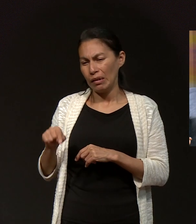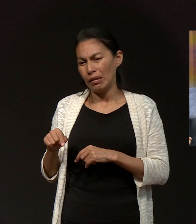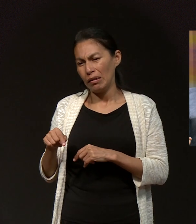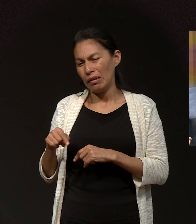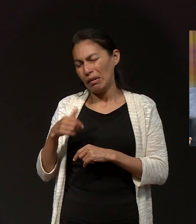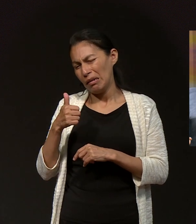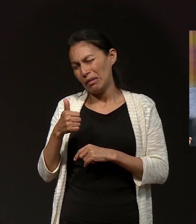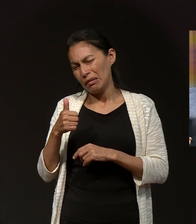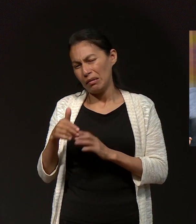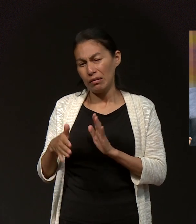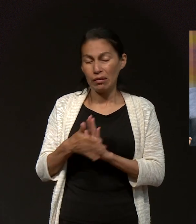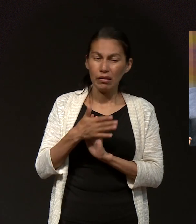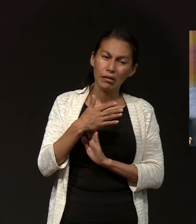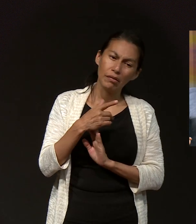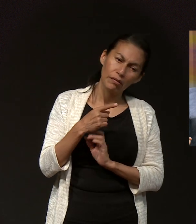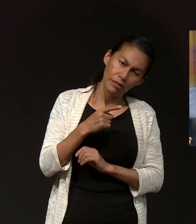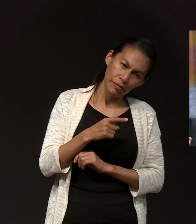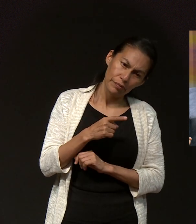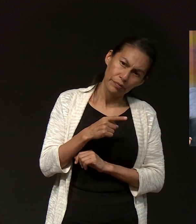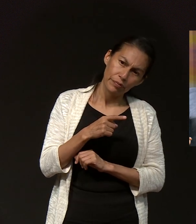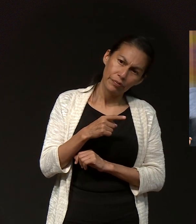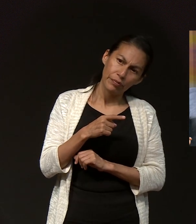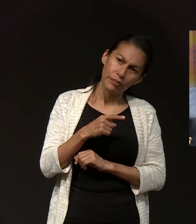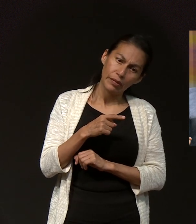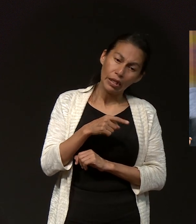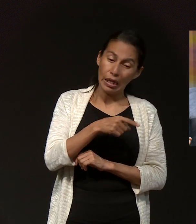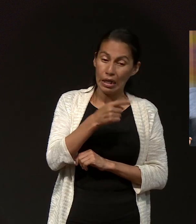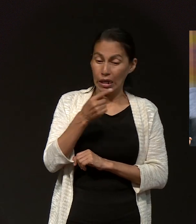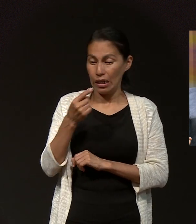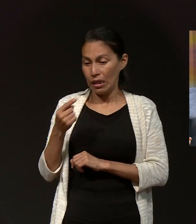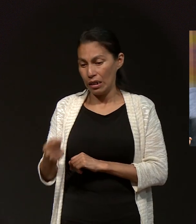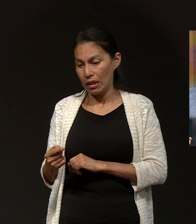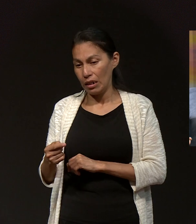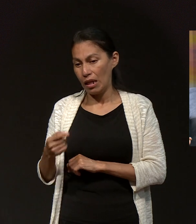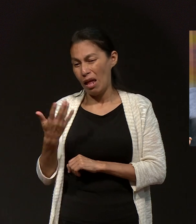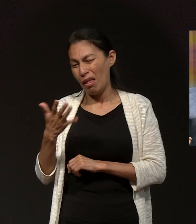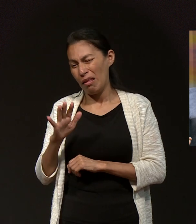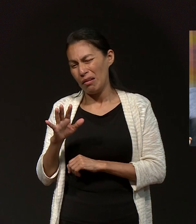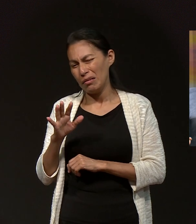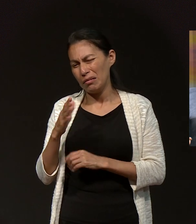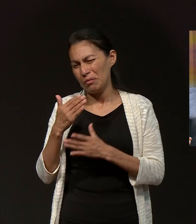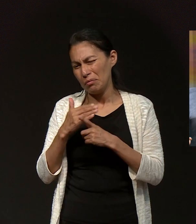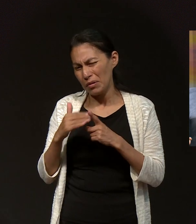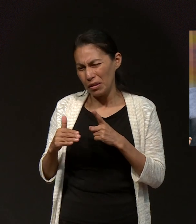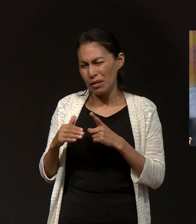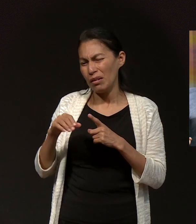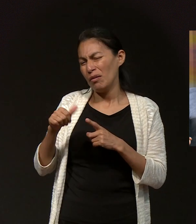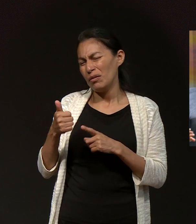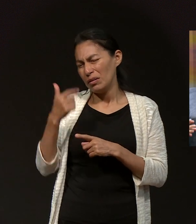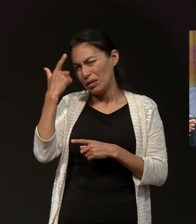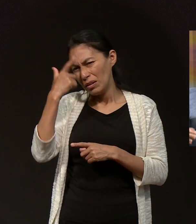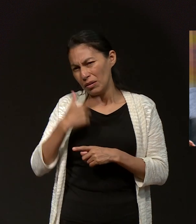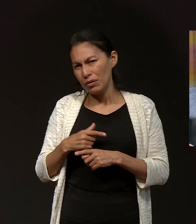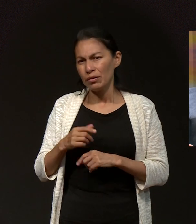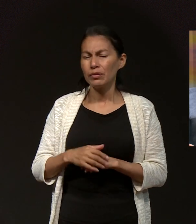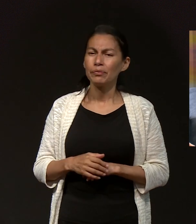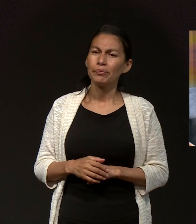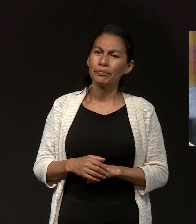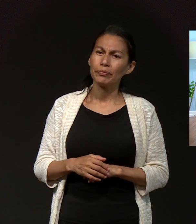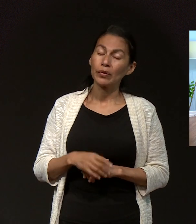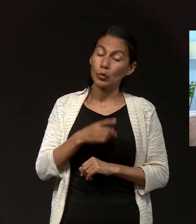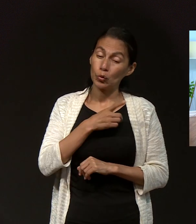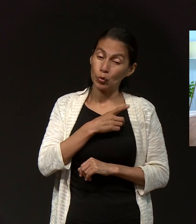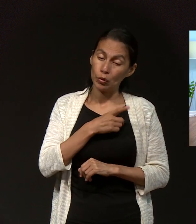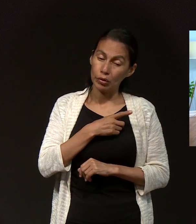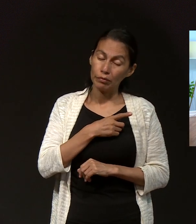Se iba de aquí en la noche a las seis, siete de la tarde, y regresaba de allá a las diez y media, once de la noche. Qué sacrificio,